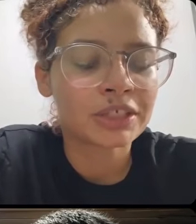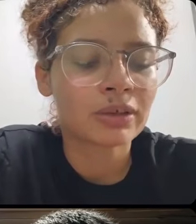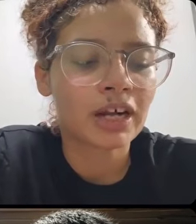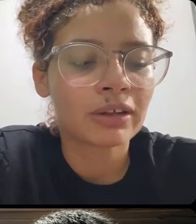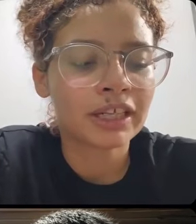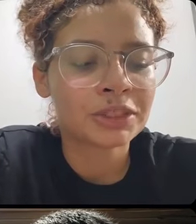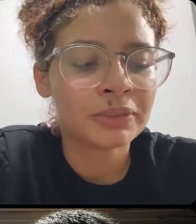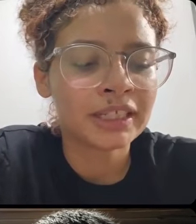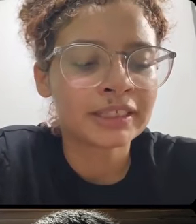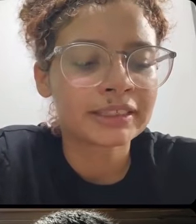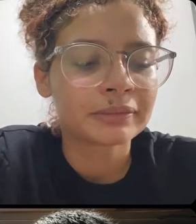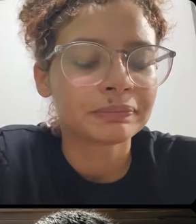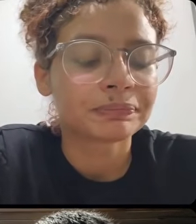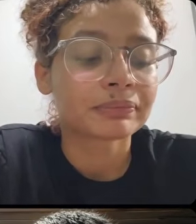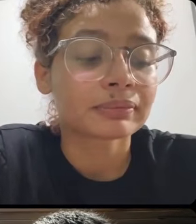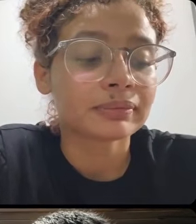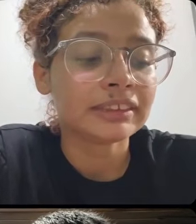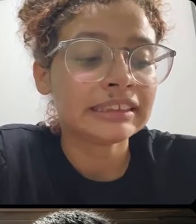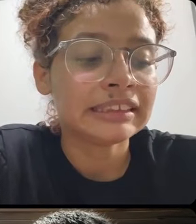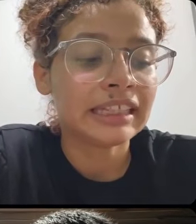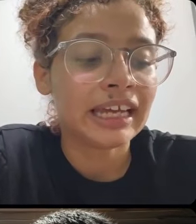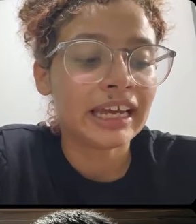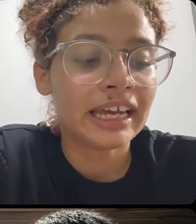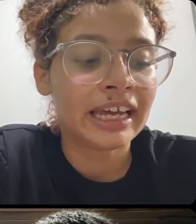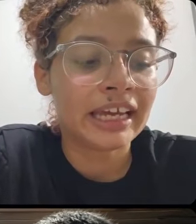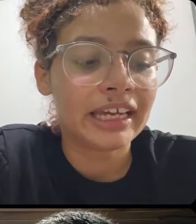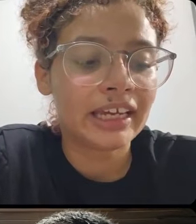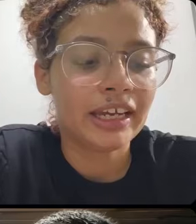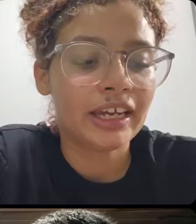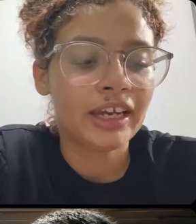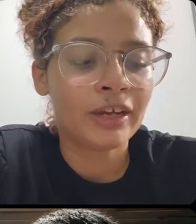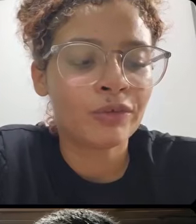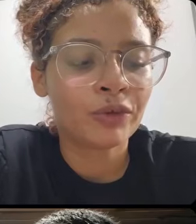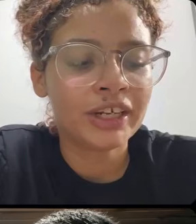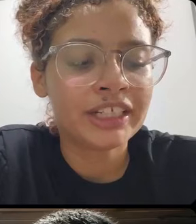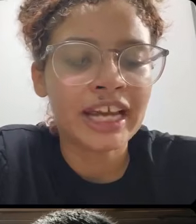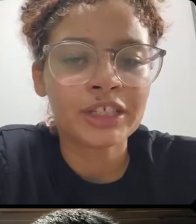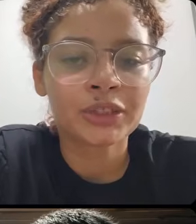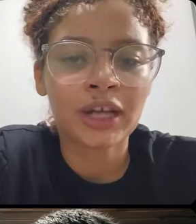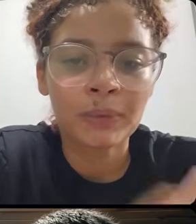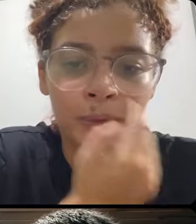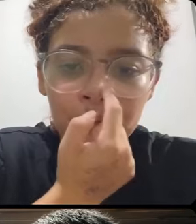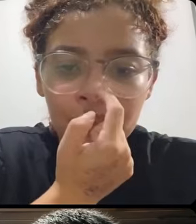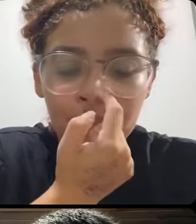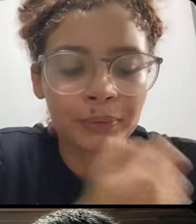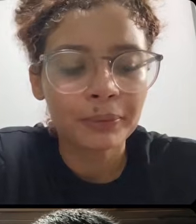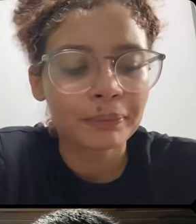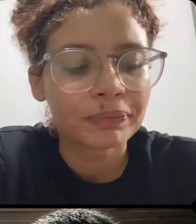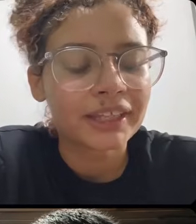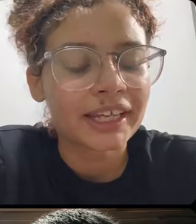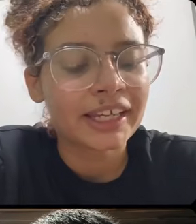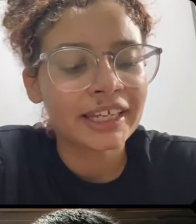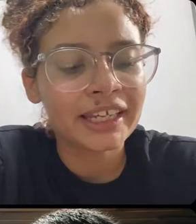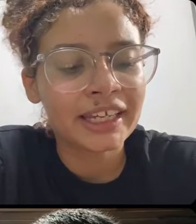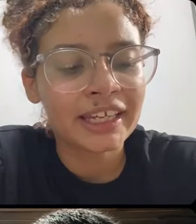por exemplo, na minha igreja local lá de Minas, eu fui líder regional por um